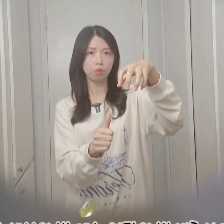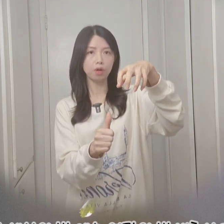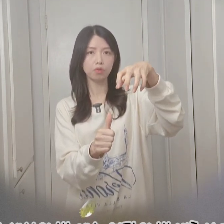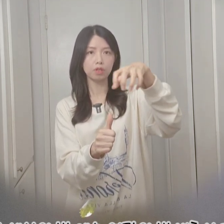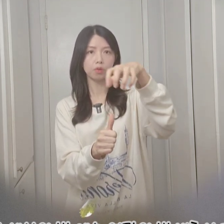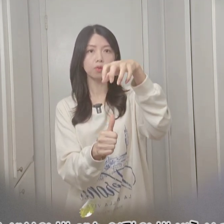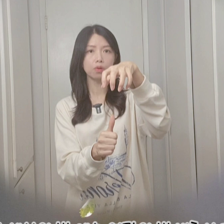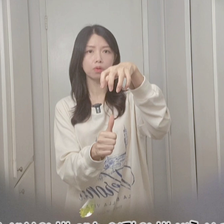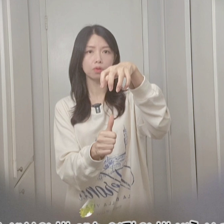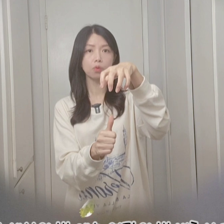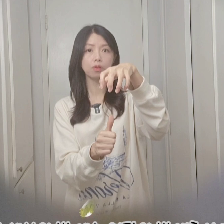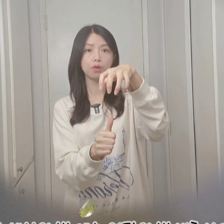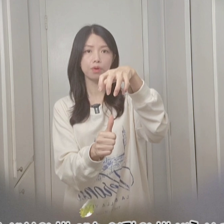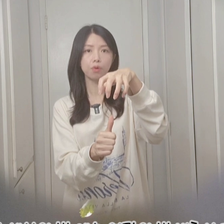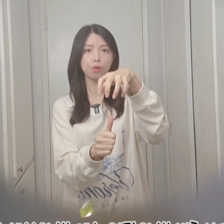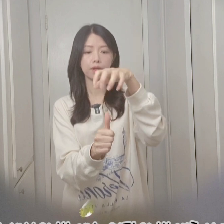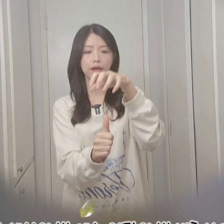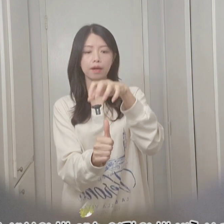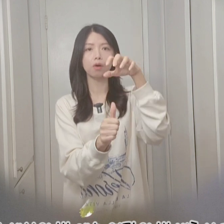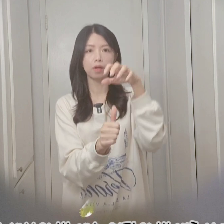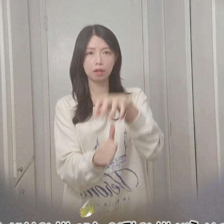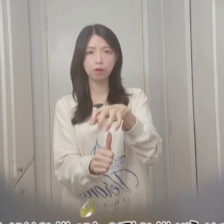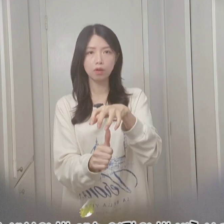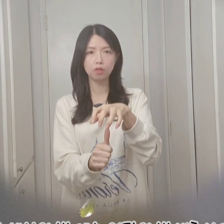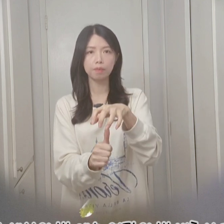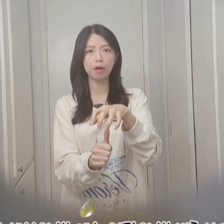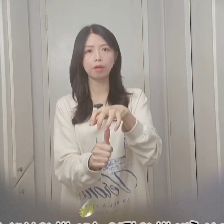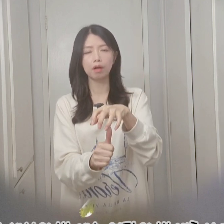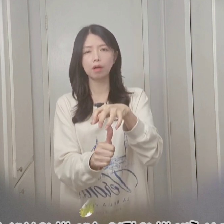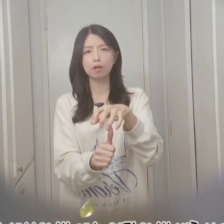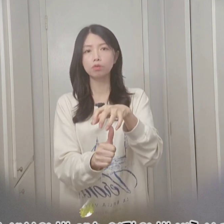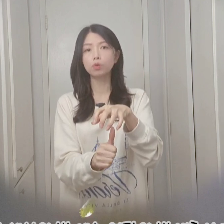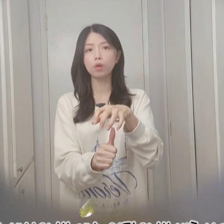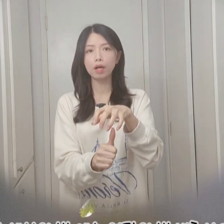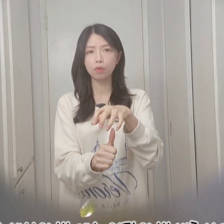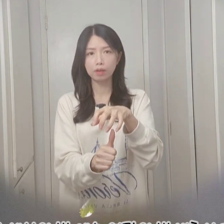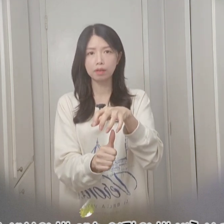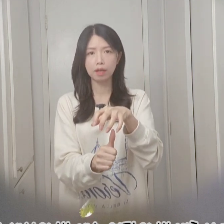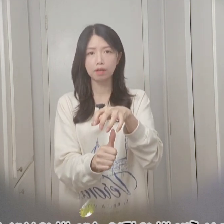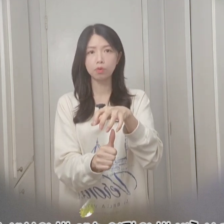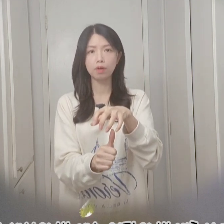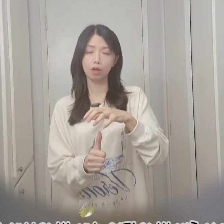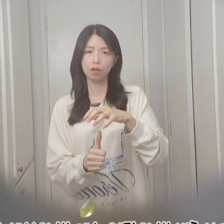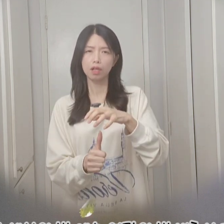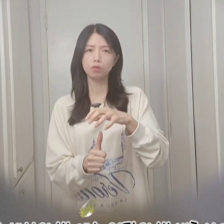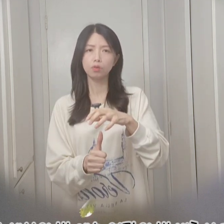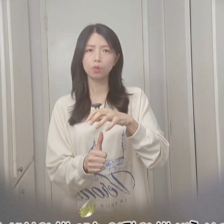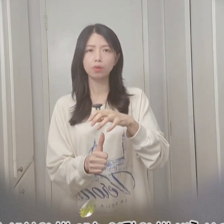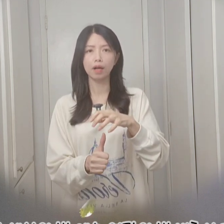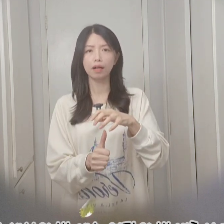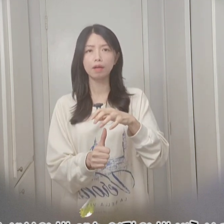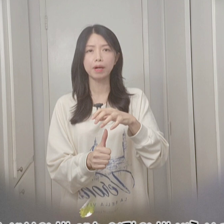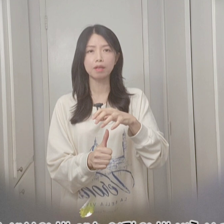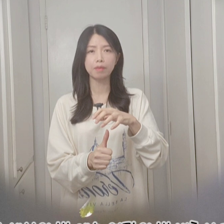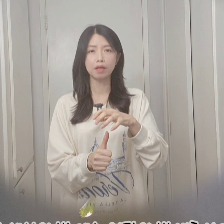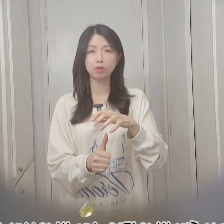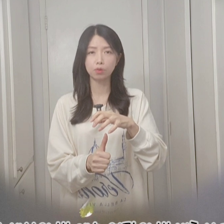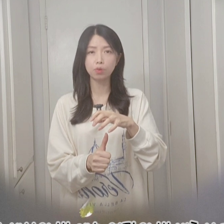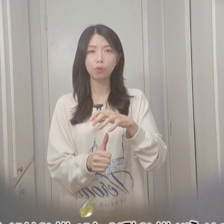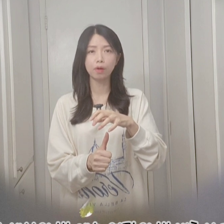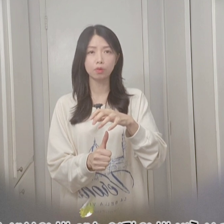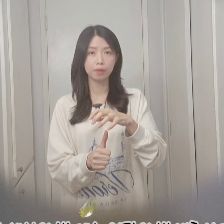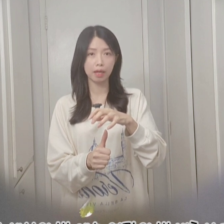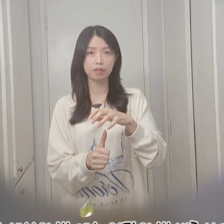살짝 오므려 주시고 손등이 위로 보이게 이렇게 해주시면 구속이라고 한 뜻의 수어인데 이 구속은 아까 말씀드린